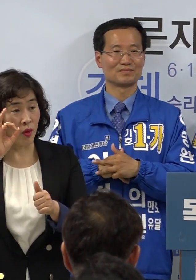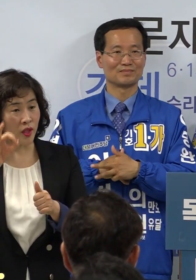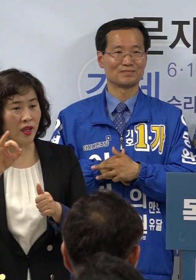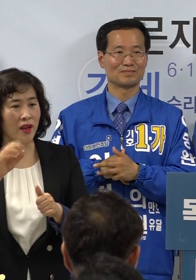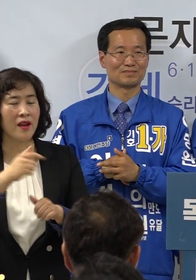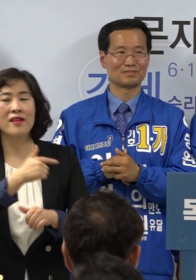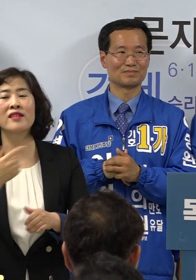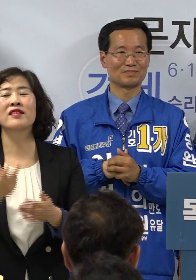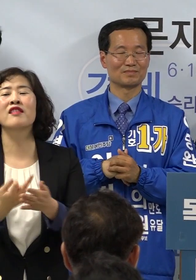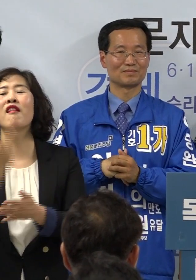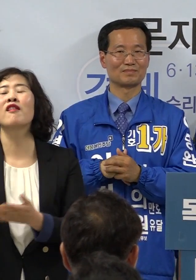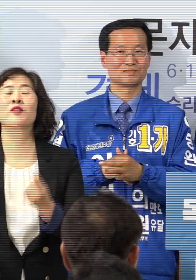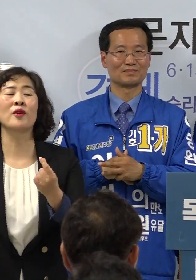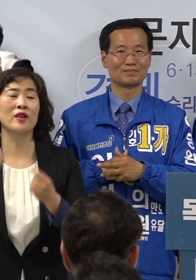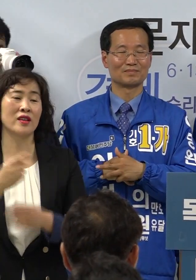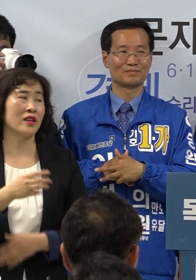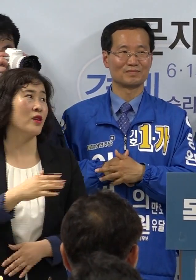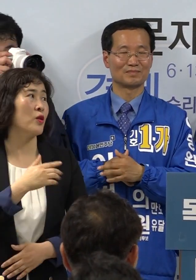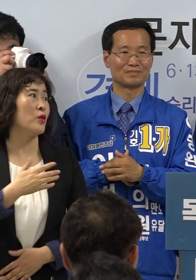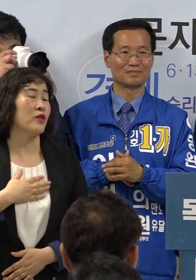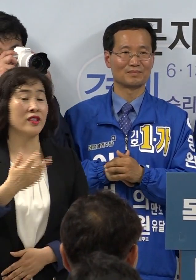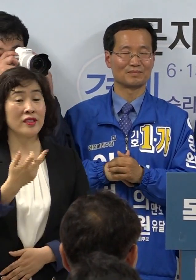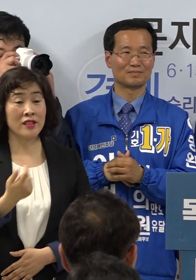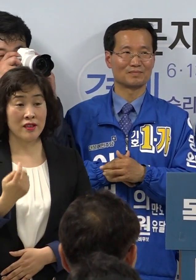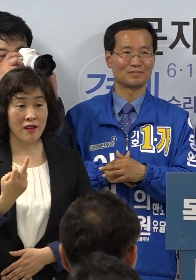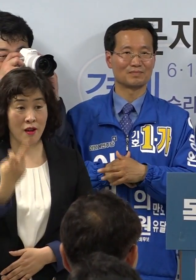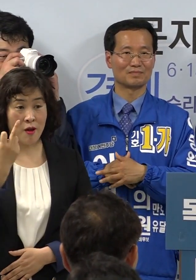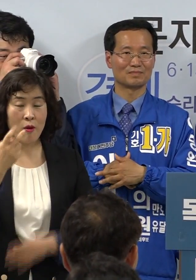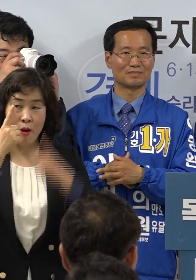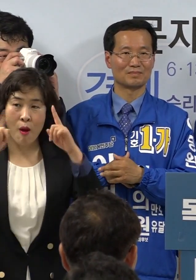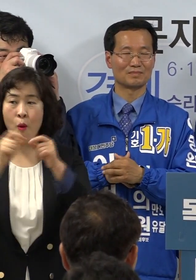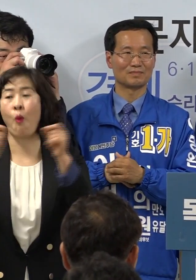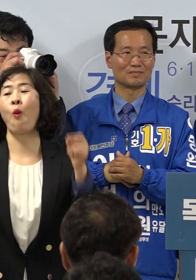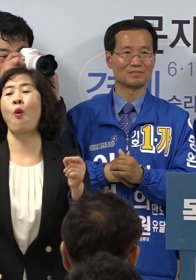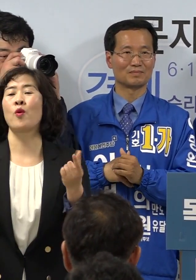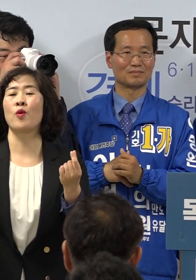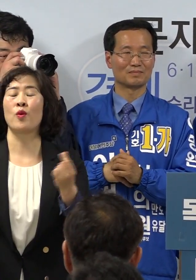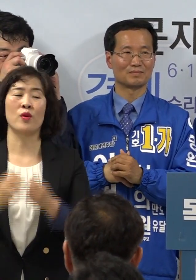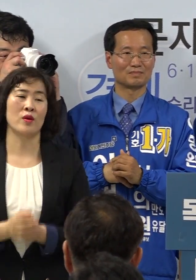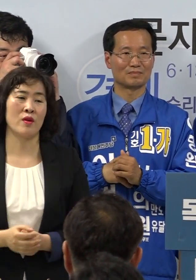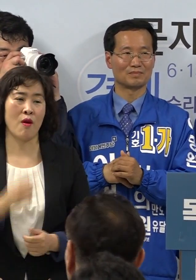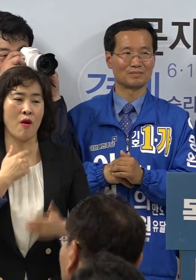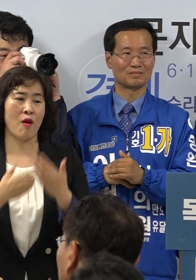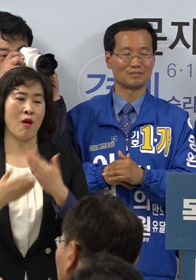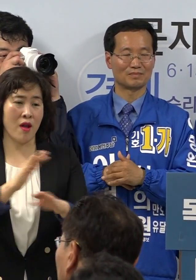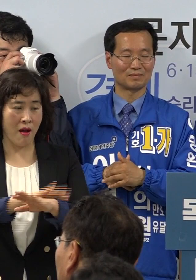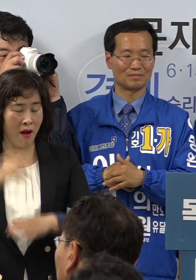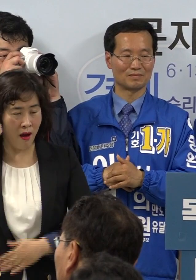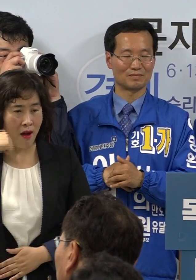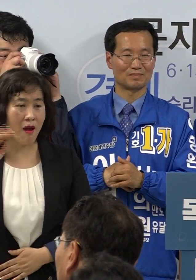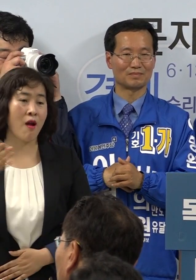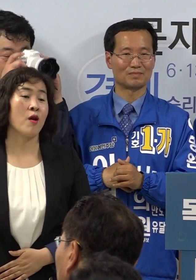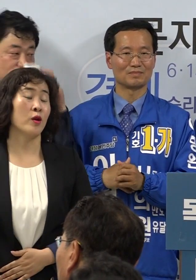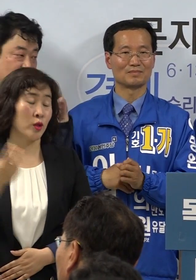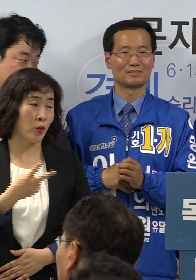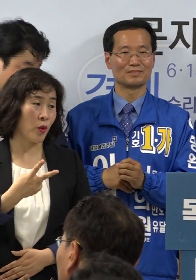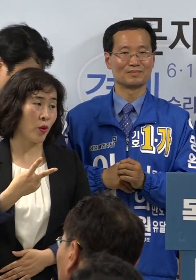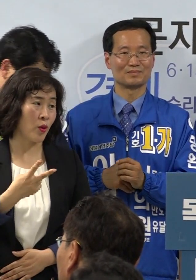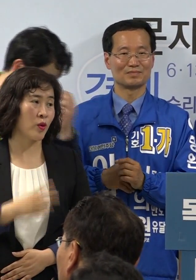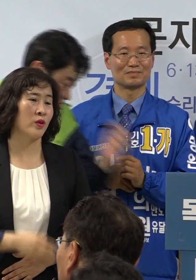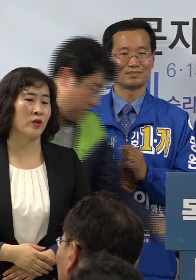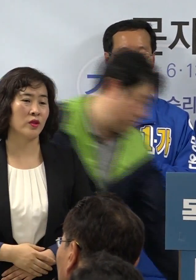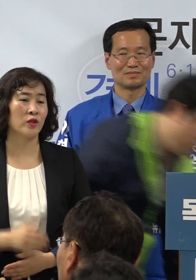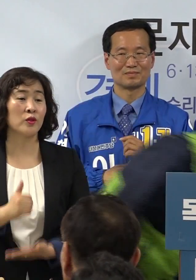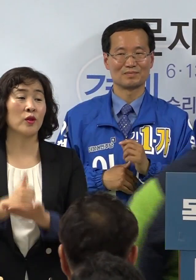큰형님처럼 저희 큰형님하고 대학 동기이기도 합니다만 정말 이 경륜이 팍팍 느껴집니다. 또 공교롭게도